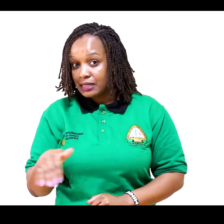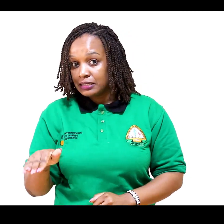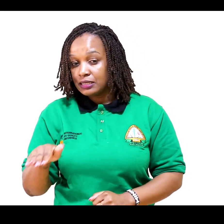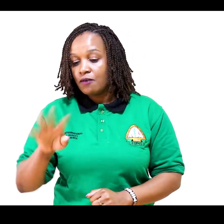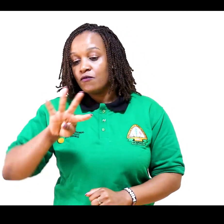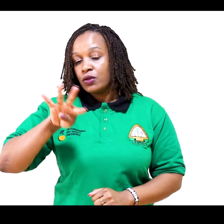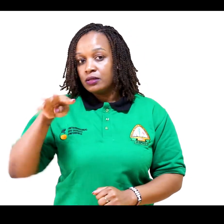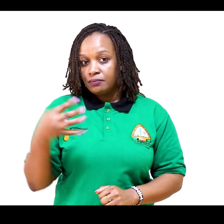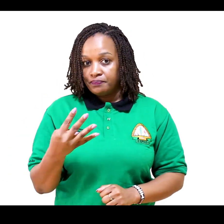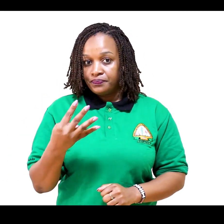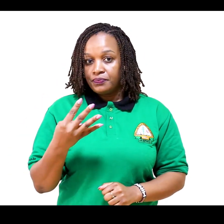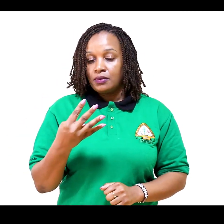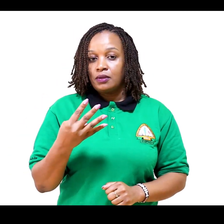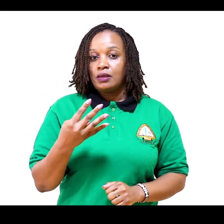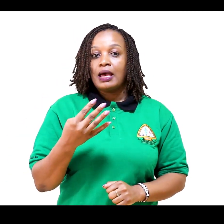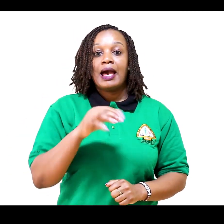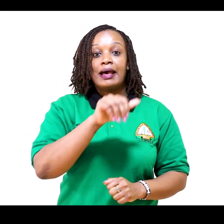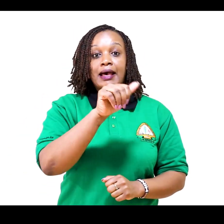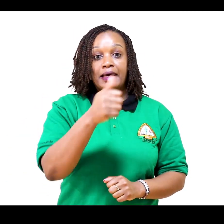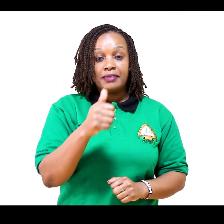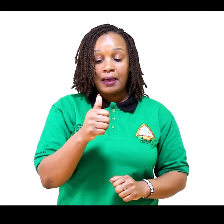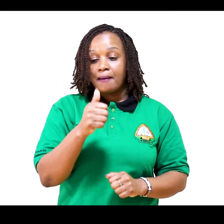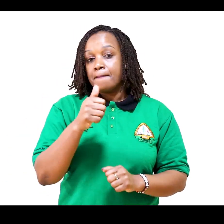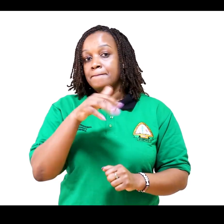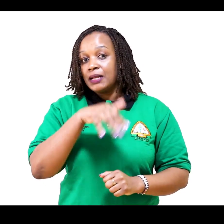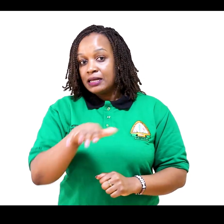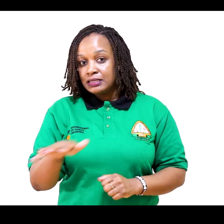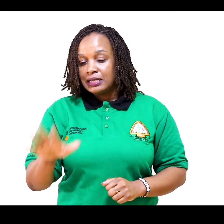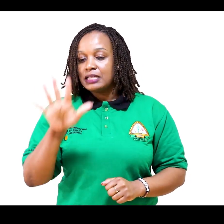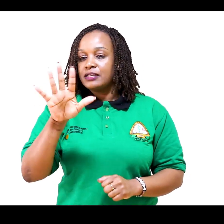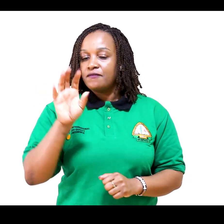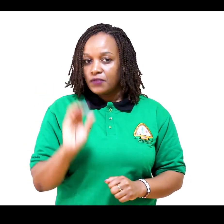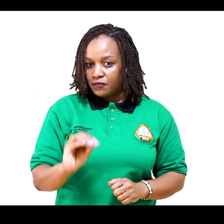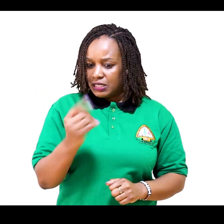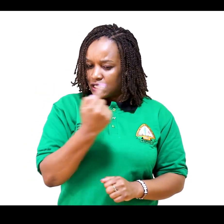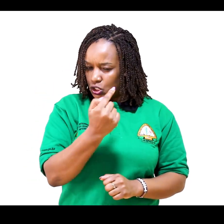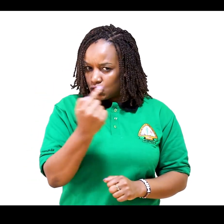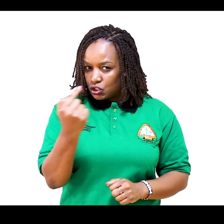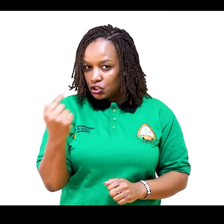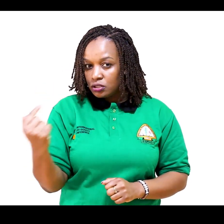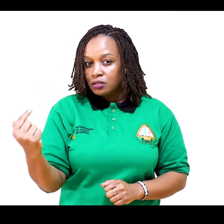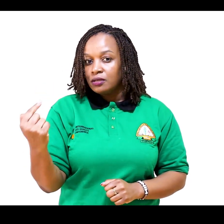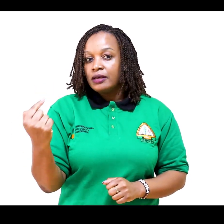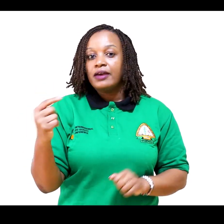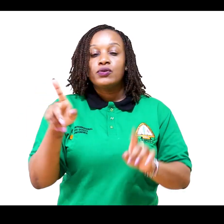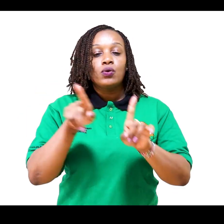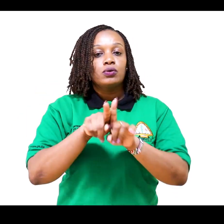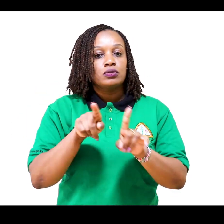na virusi ni shilingi 50 kwa kila mmea. Uenezi ambao unafanyika katika chumba cha